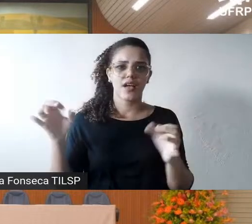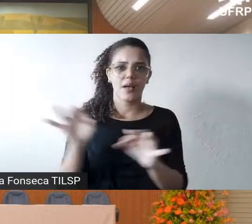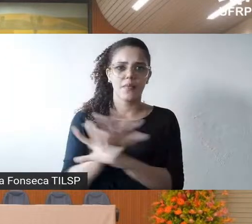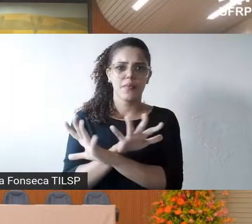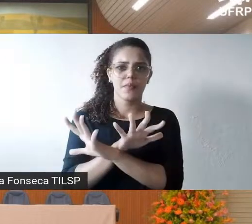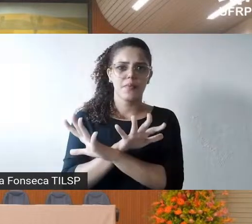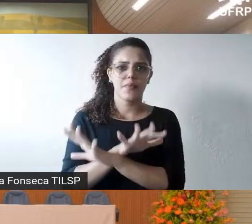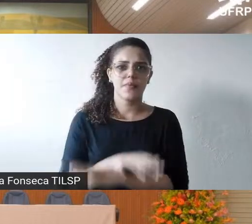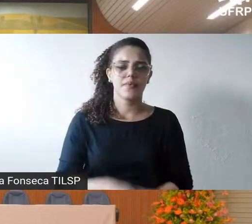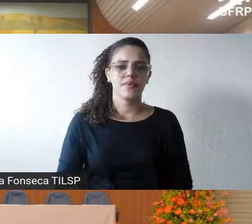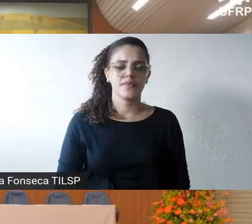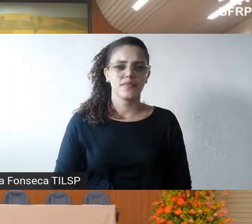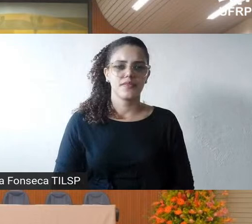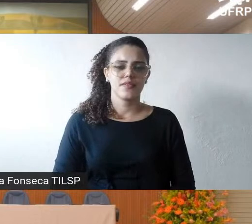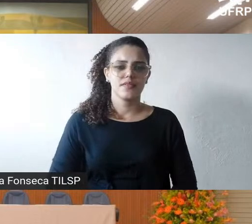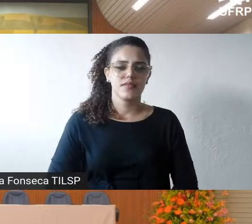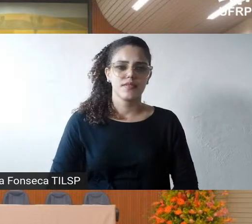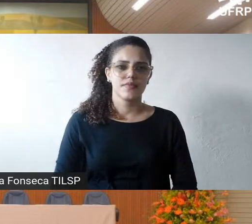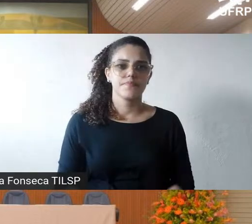E o Brasil,